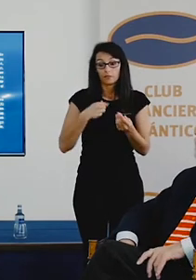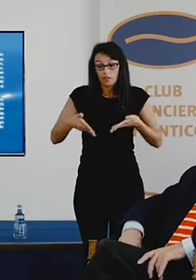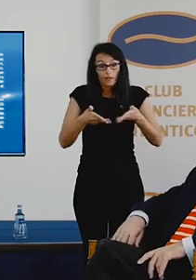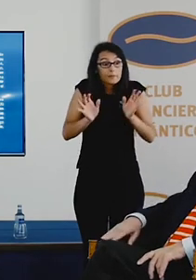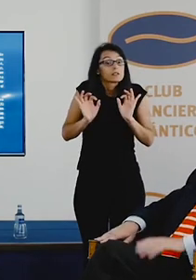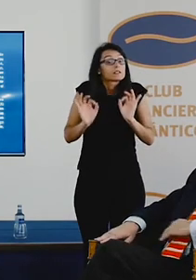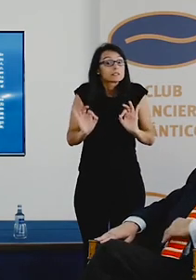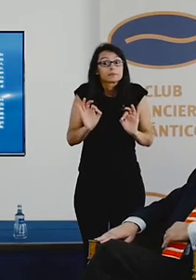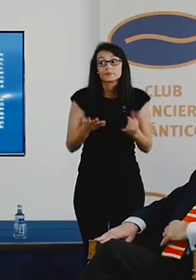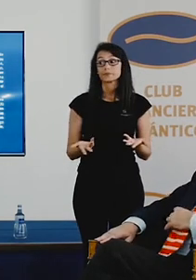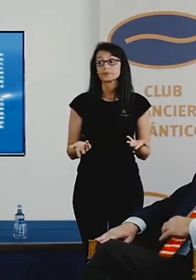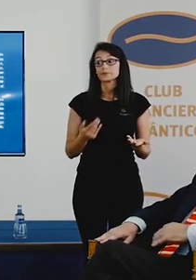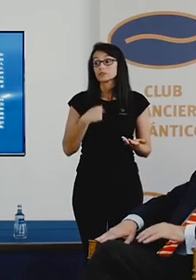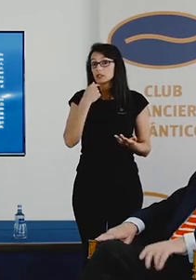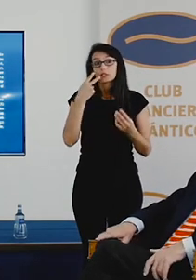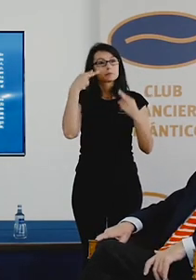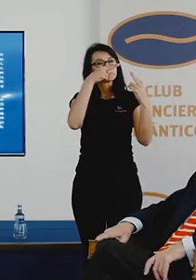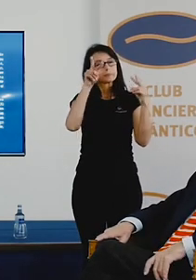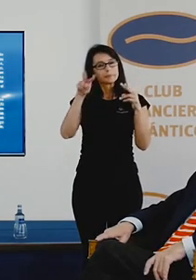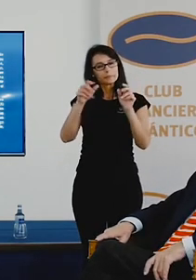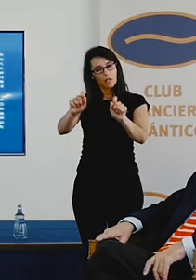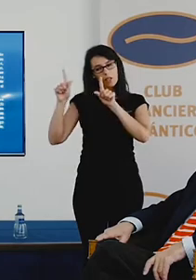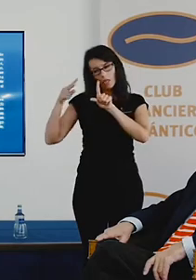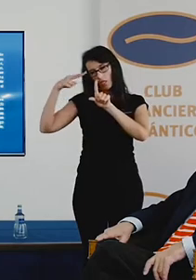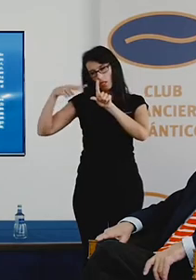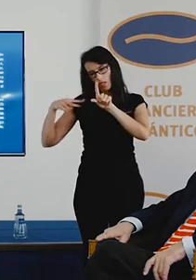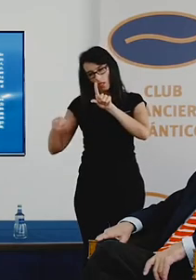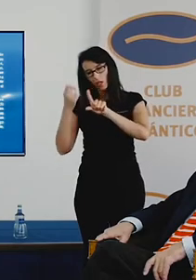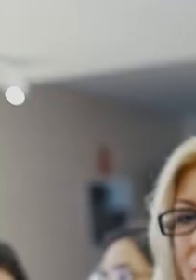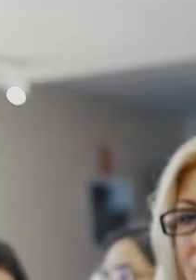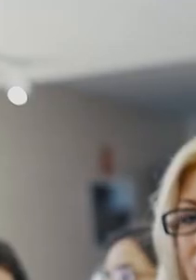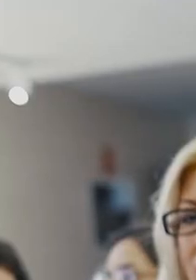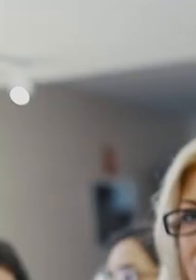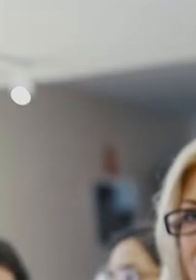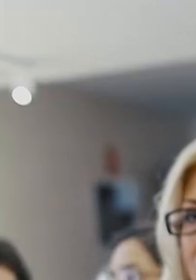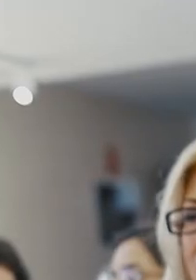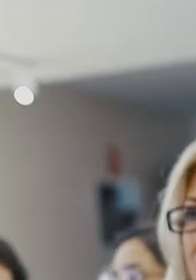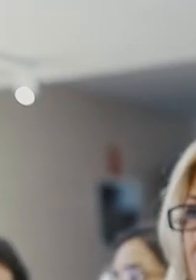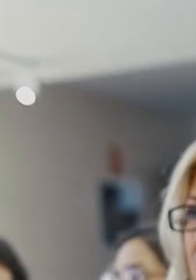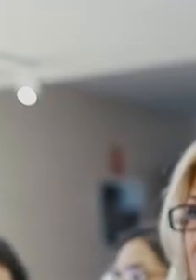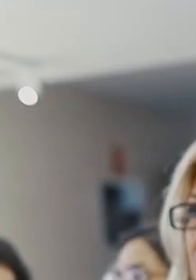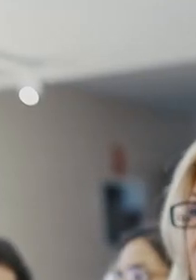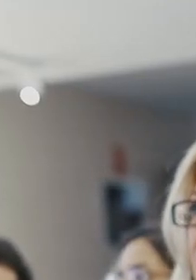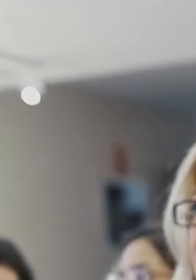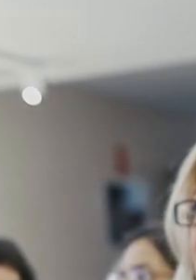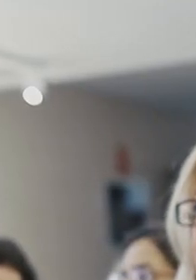lo que vamos a hacer, os dejo tiempo para que lo leáis, pero bueno, lo hicimos en 2010 y lo queremos ya repetir. Ahora, ¿cómo lo vamos a